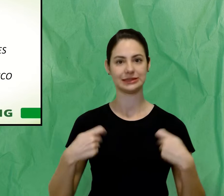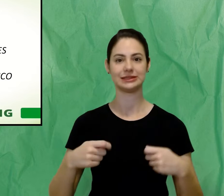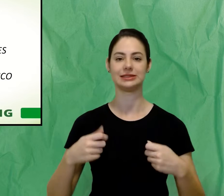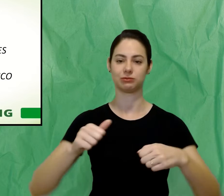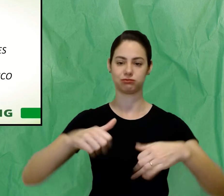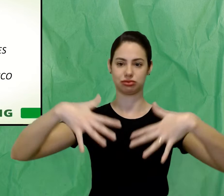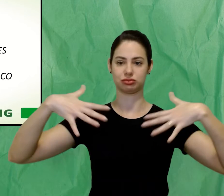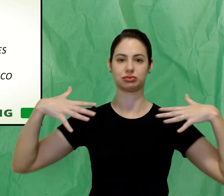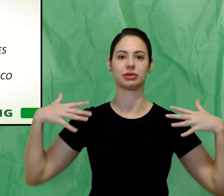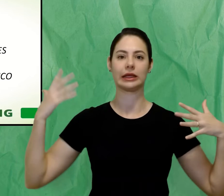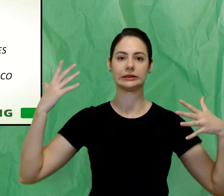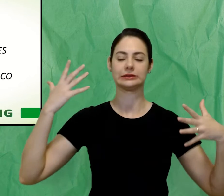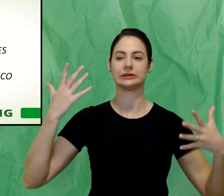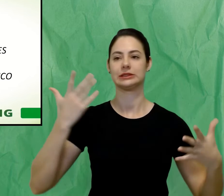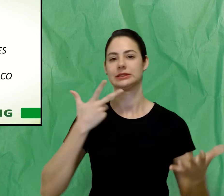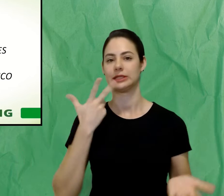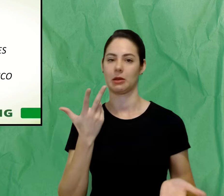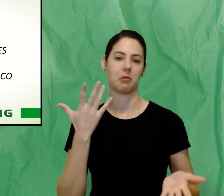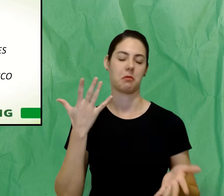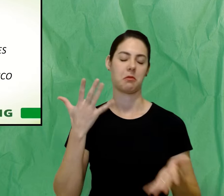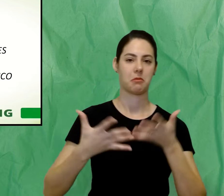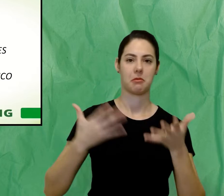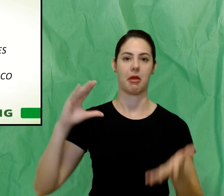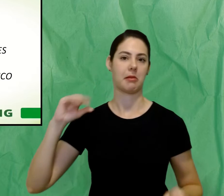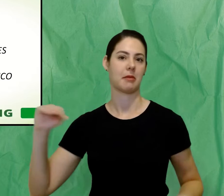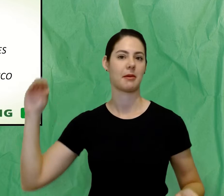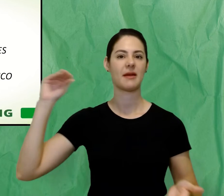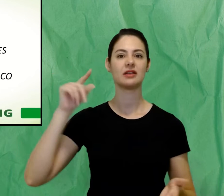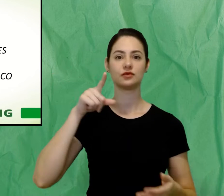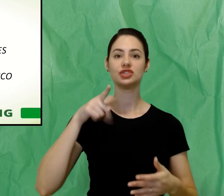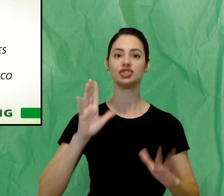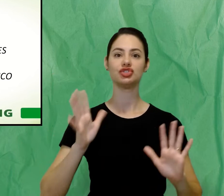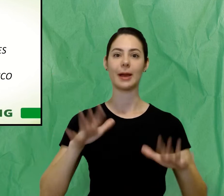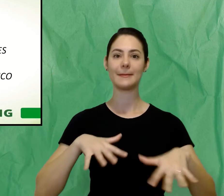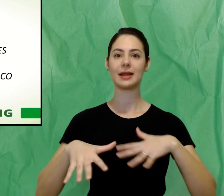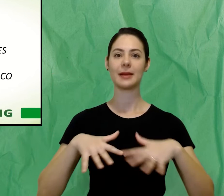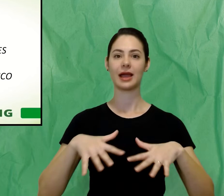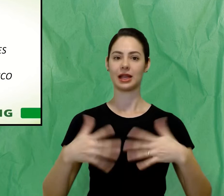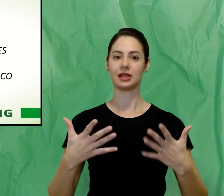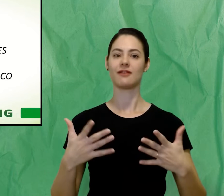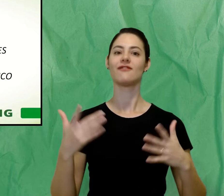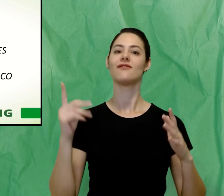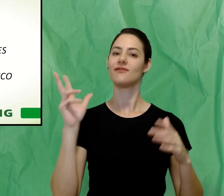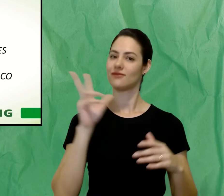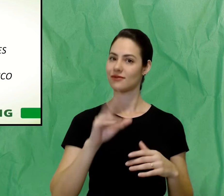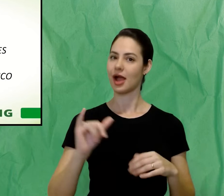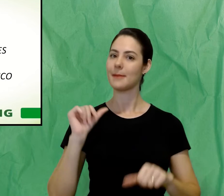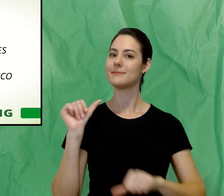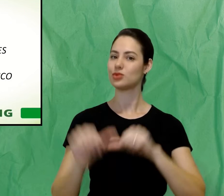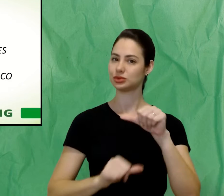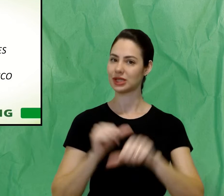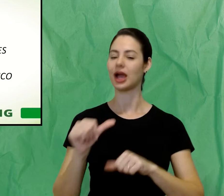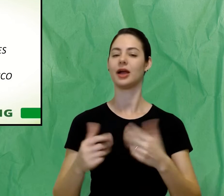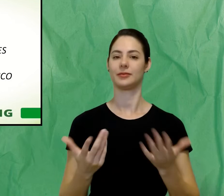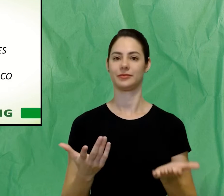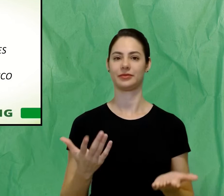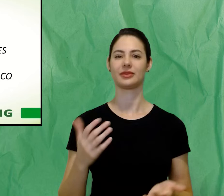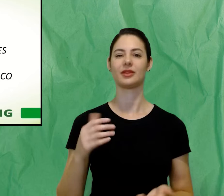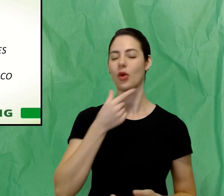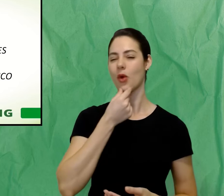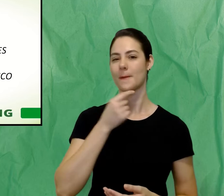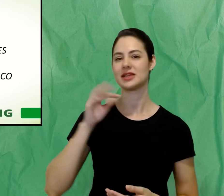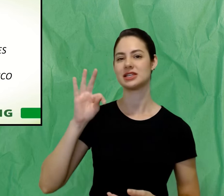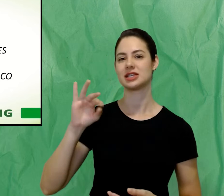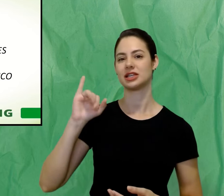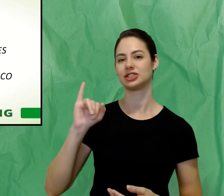em público. E se você estiver preparado e se sair bem, a sua carreira vai mudar repentinamente.